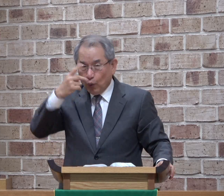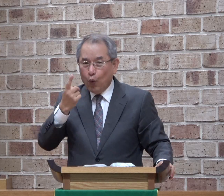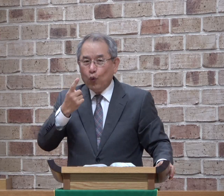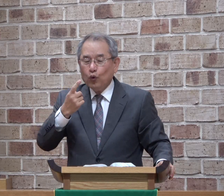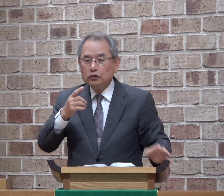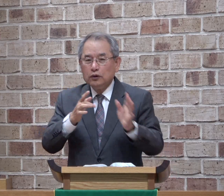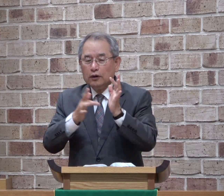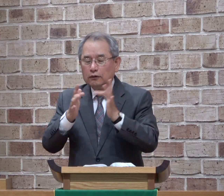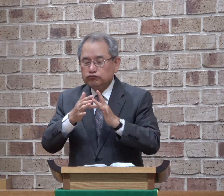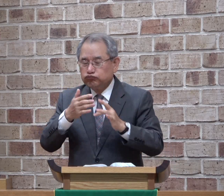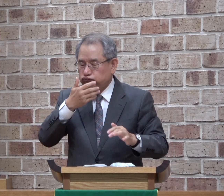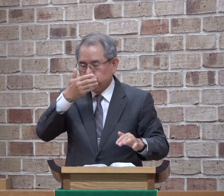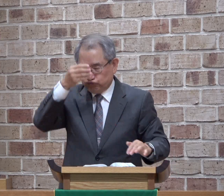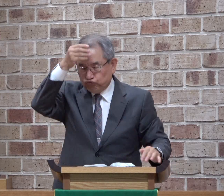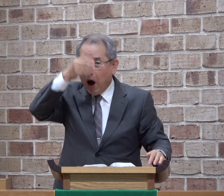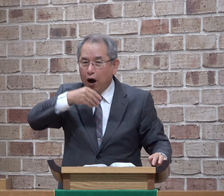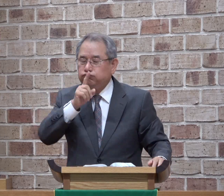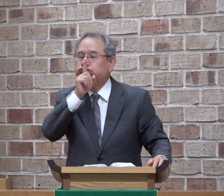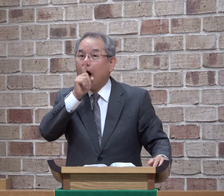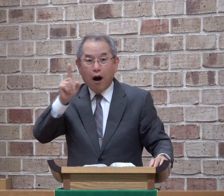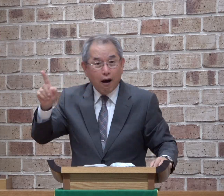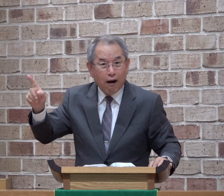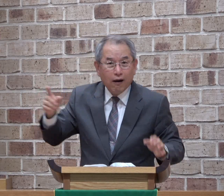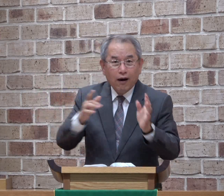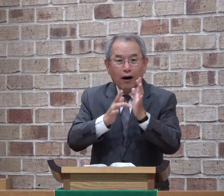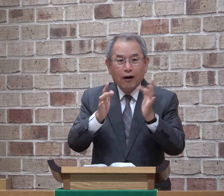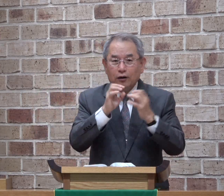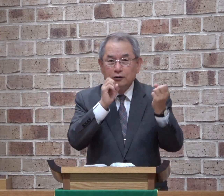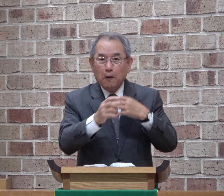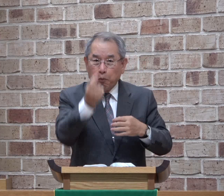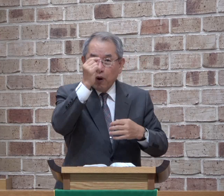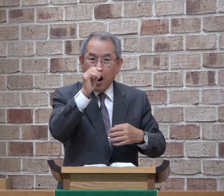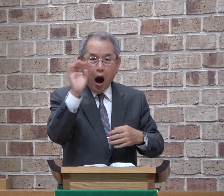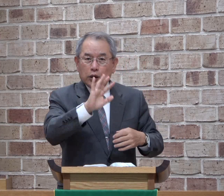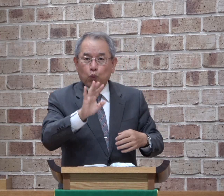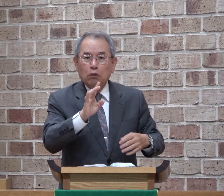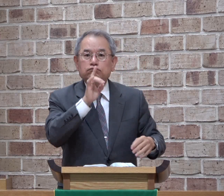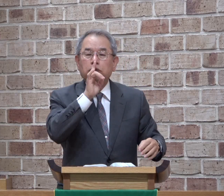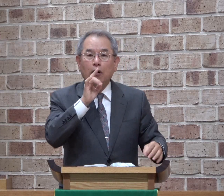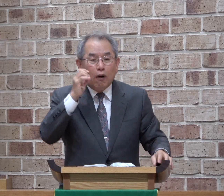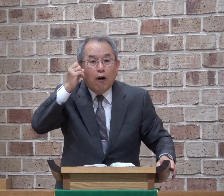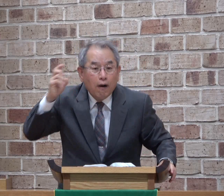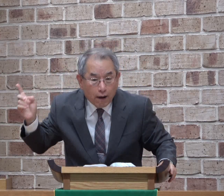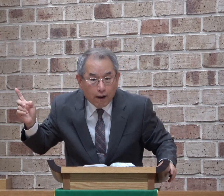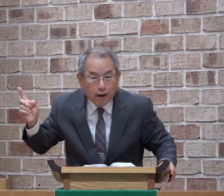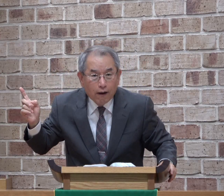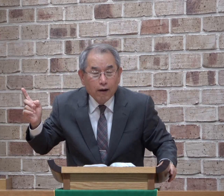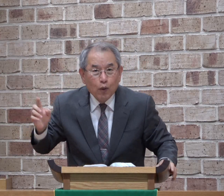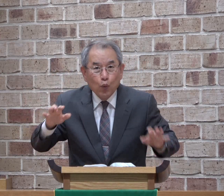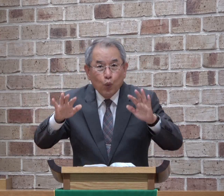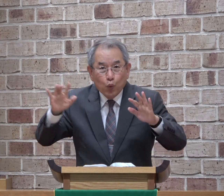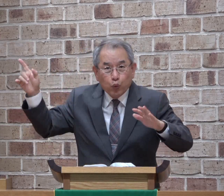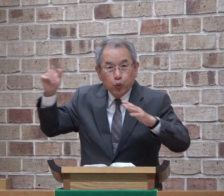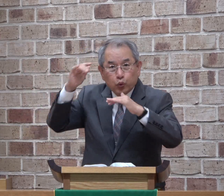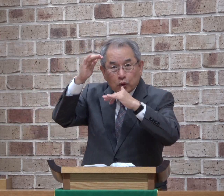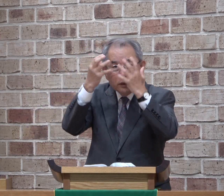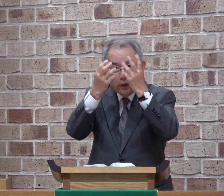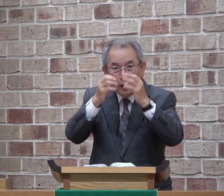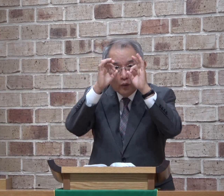그래도 예수님은 침묵하십니다.